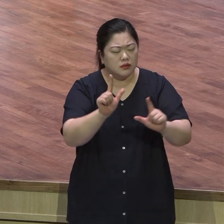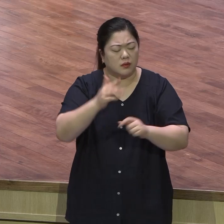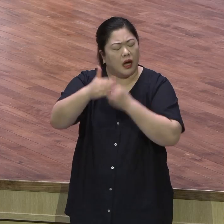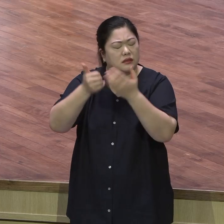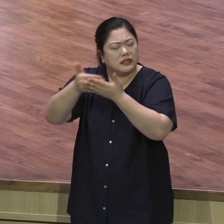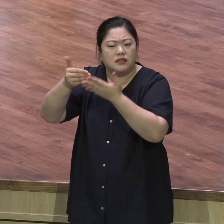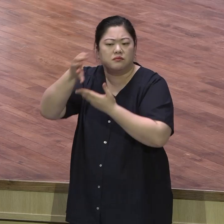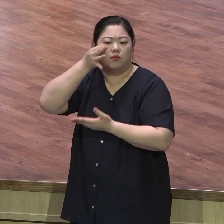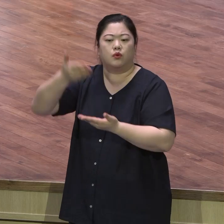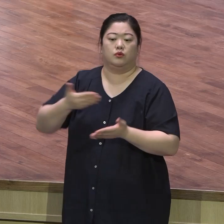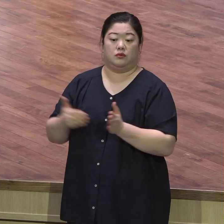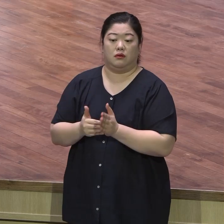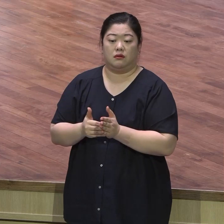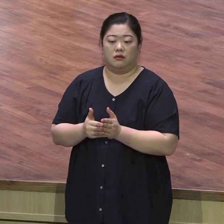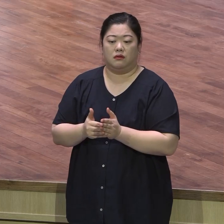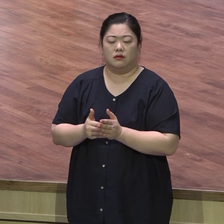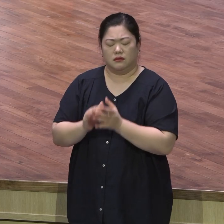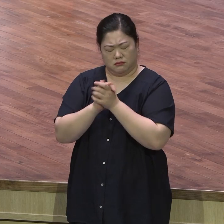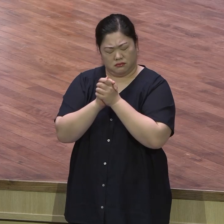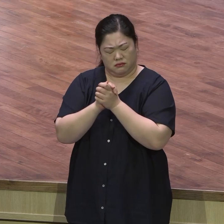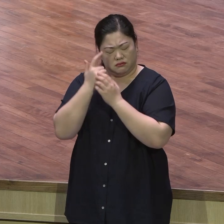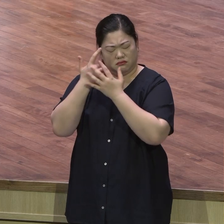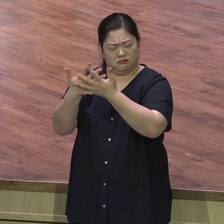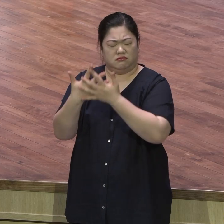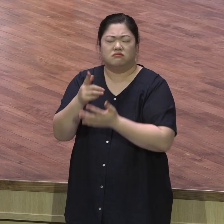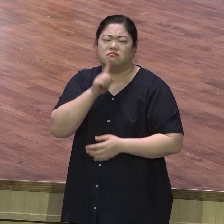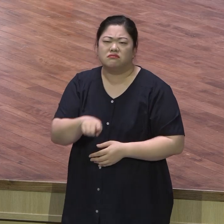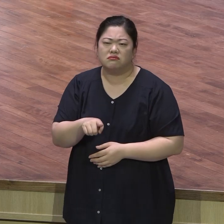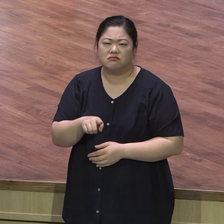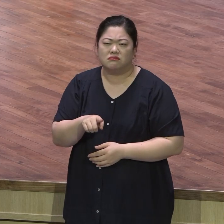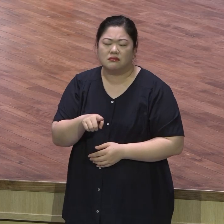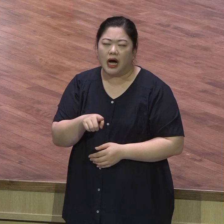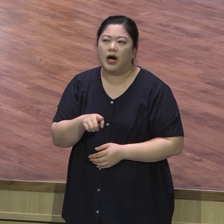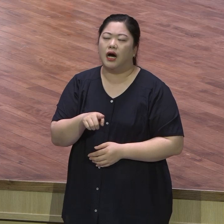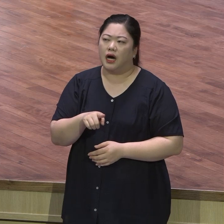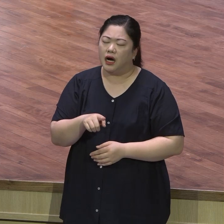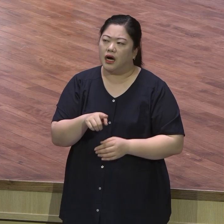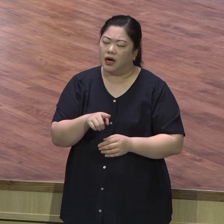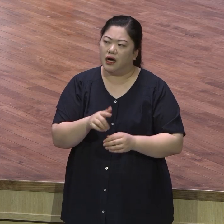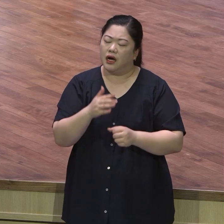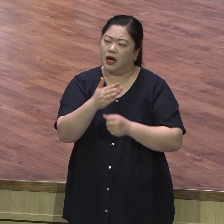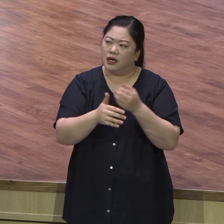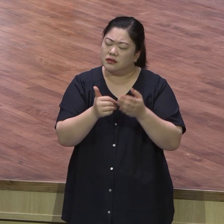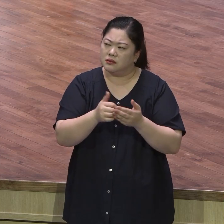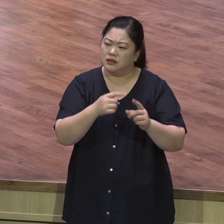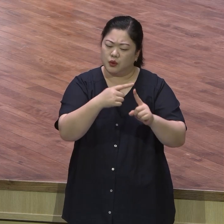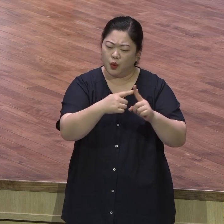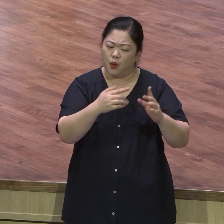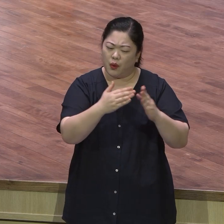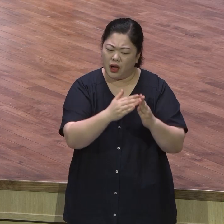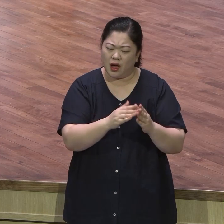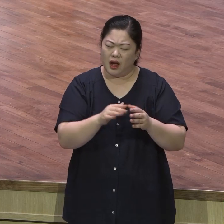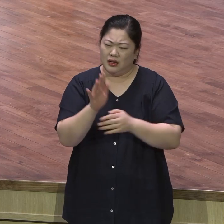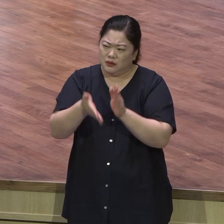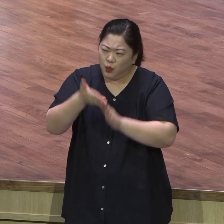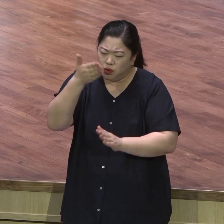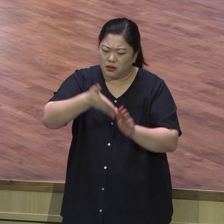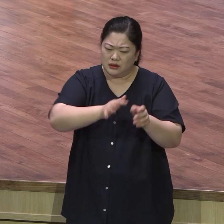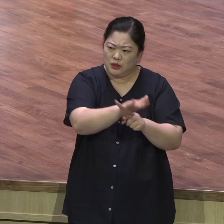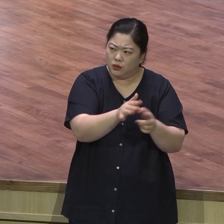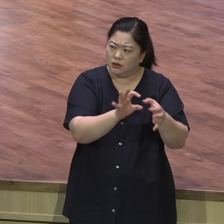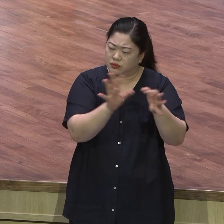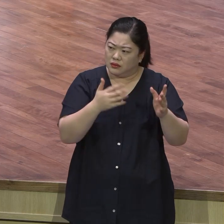30, 40명 저 생명을 위해서 나를 사용하시는 거구나. 그러고 신학 갔어요. 그러고 신학